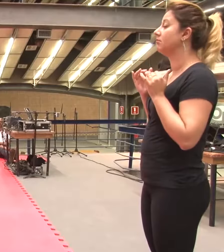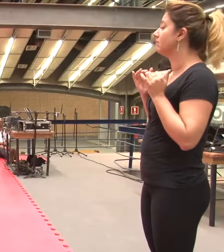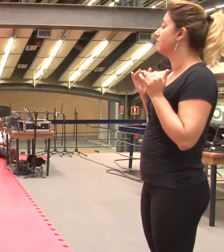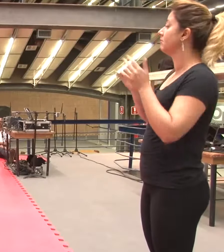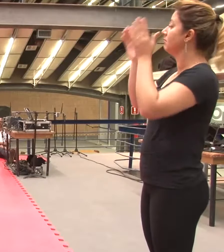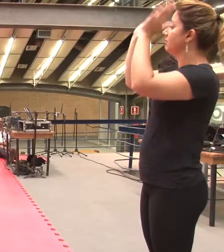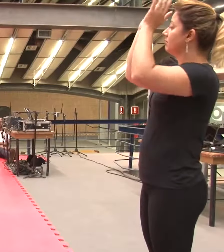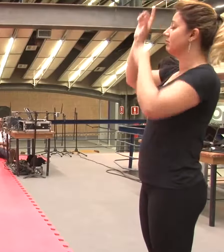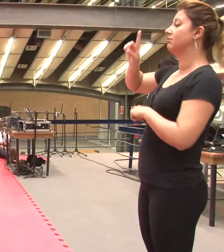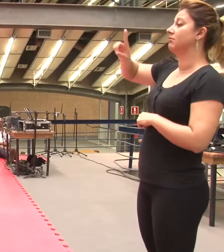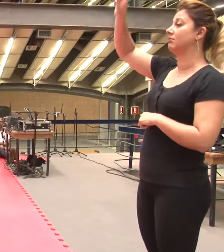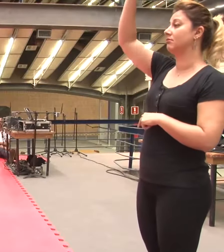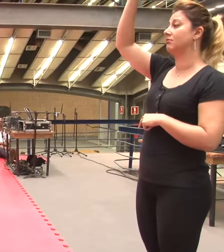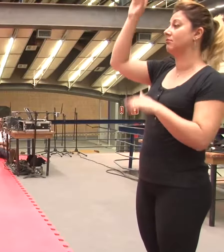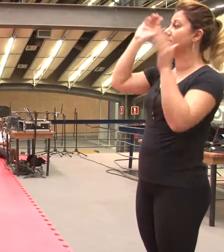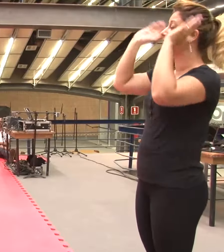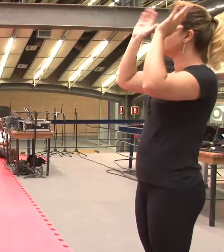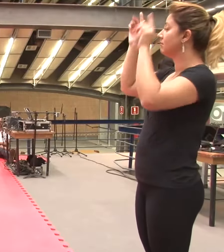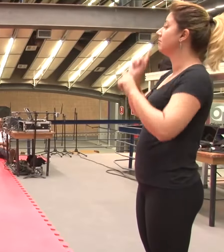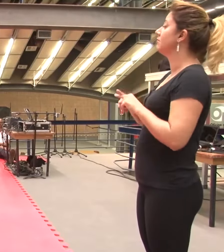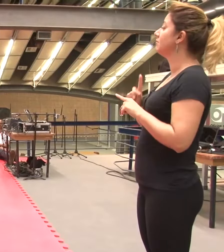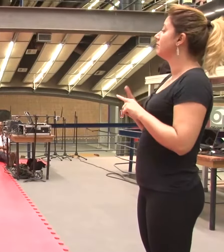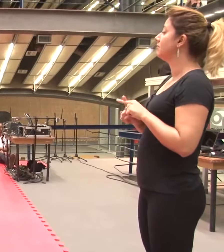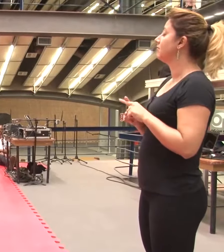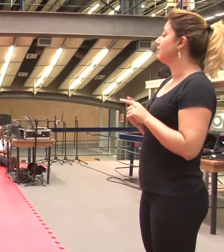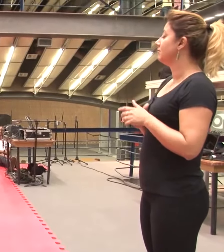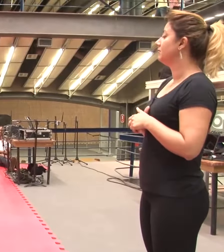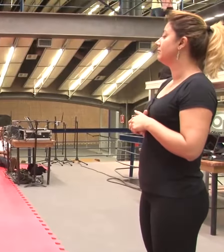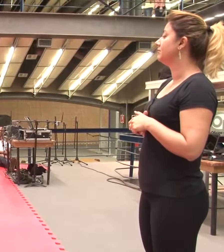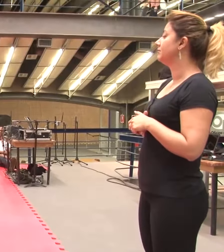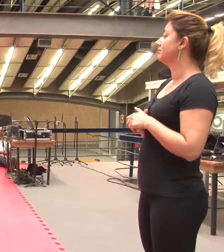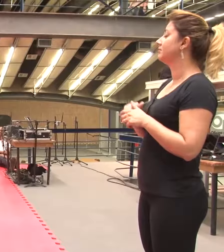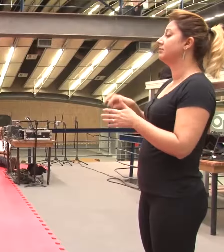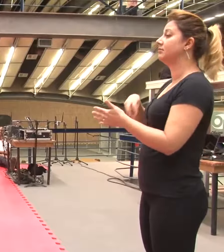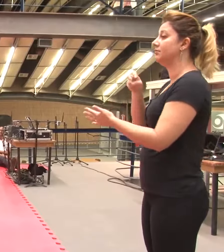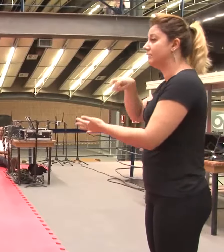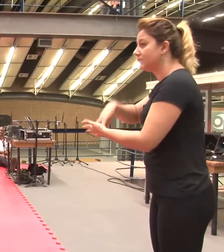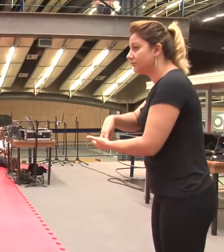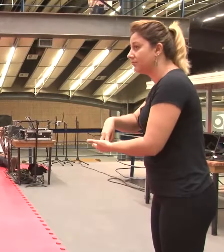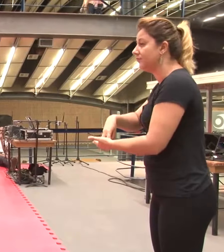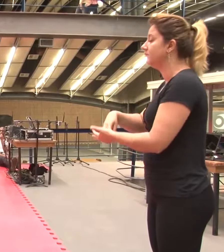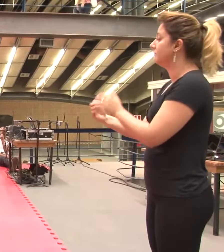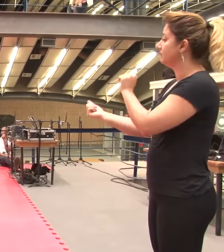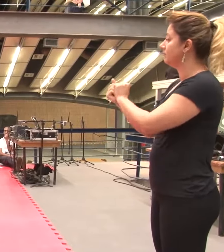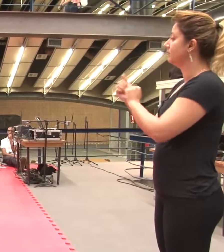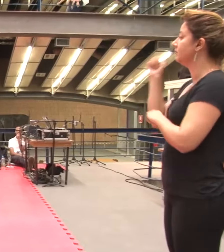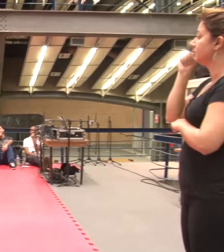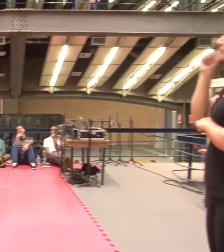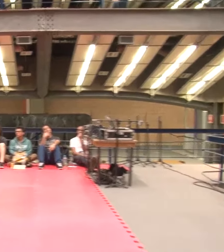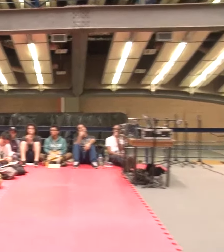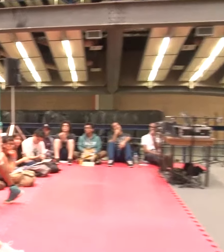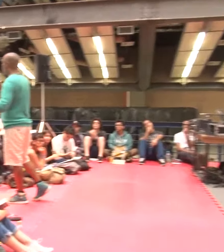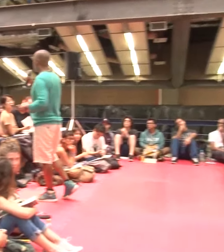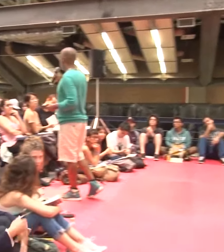Bendito e louvado seja a Senhora Jesus Cristo! Chamou ela, caindo de joelhos, de frente da menina, e erguendo para